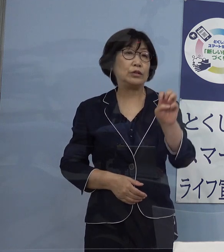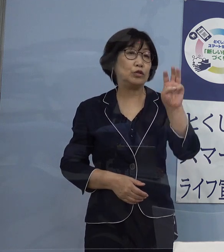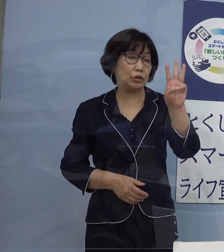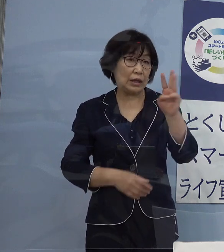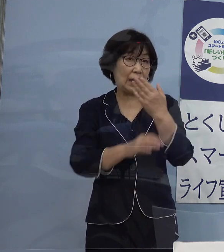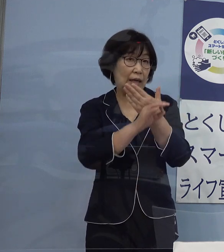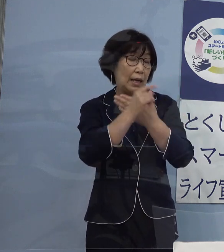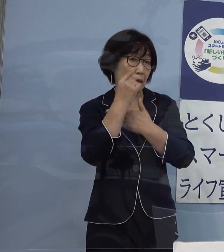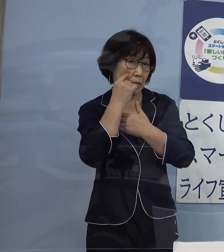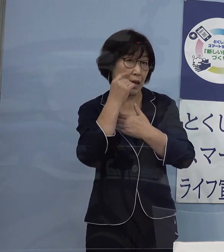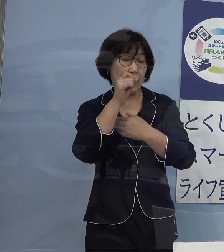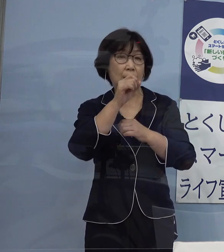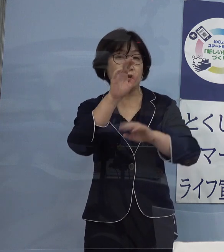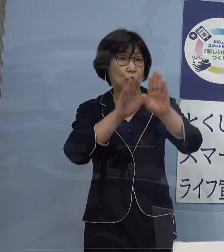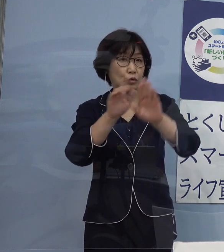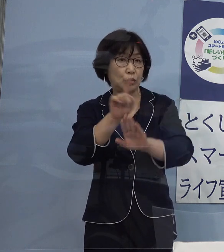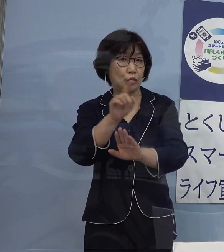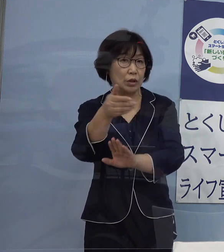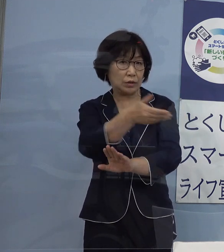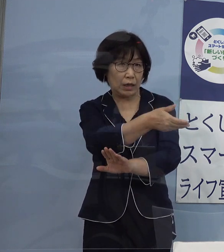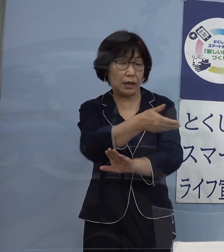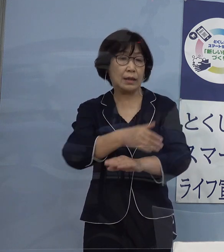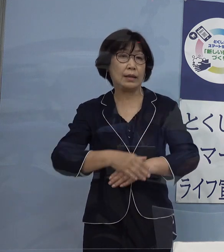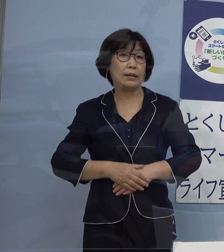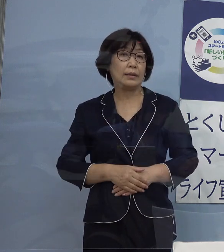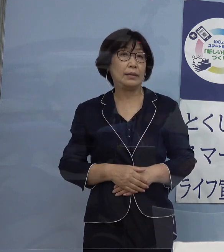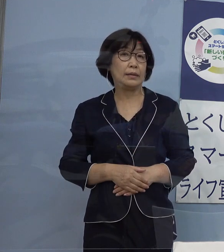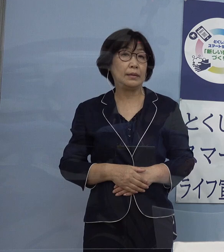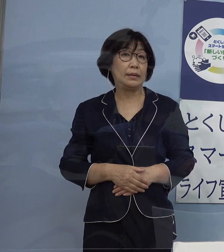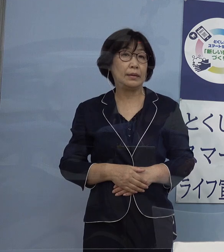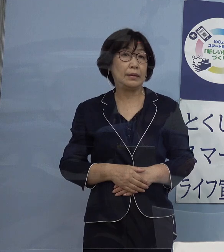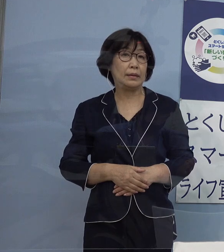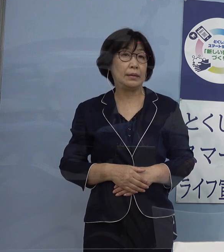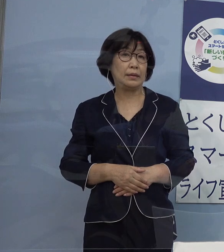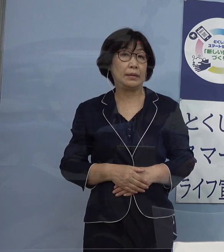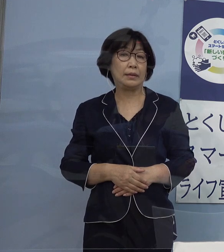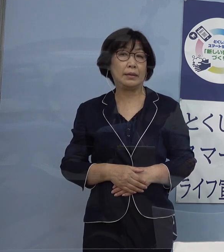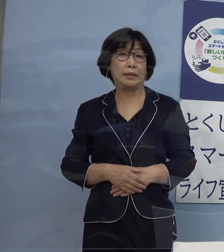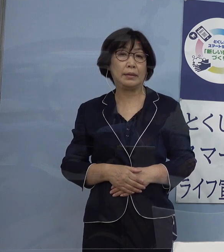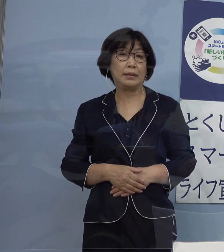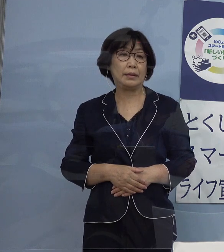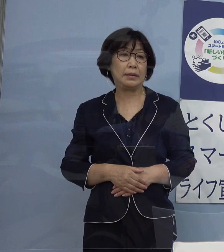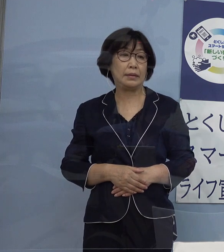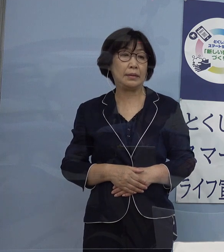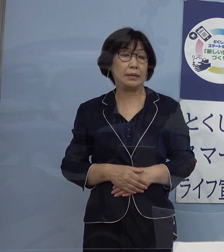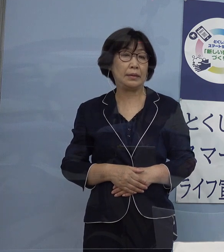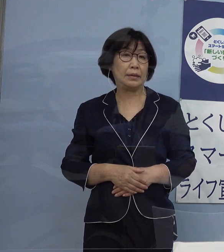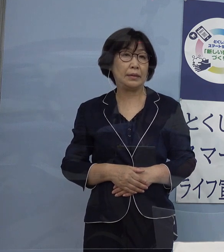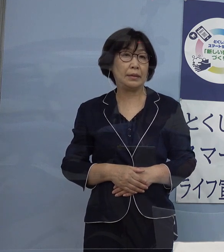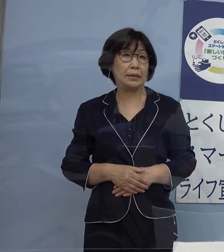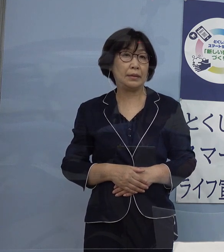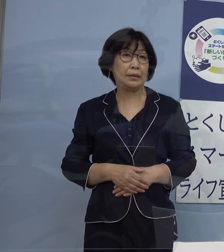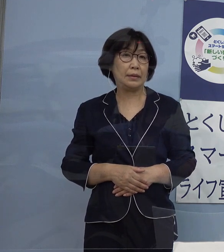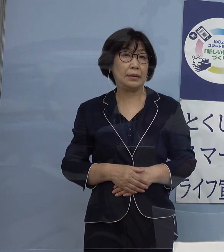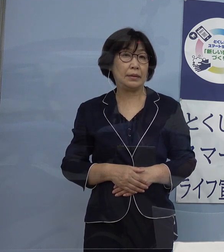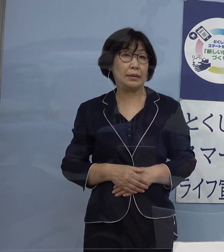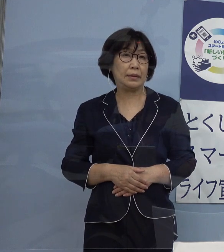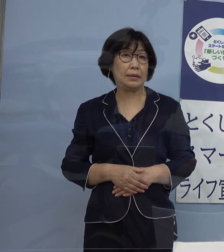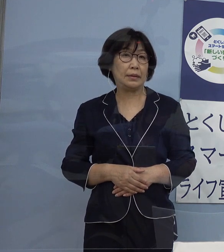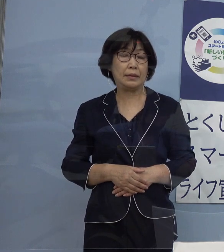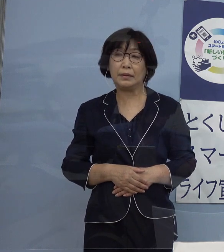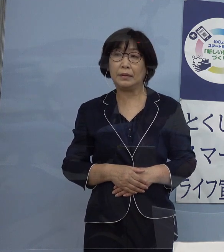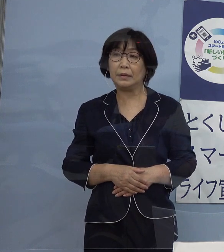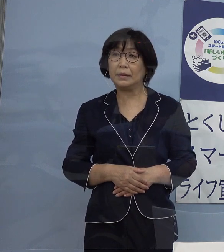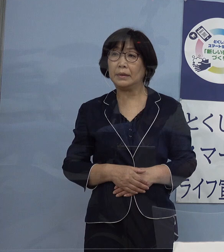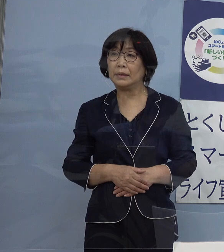133例目 の方の症状はいかがですか、軽症ですか、中等症ですか。 いや、まあ、二次感染の関係と、今24